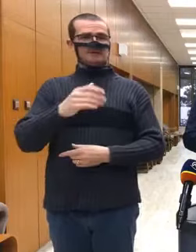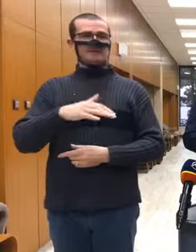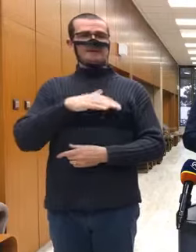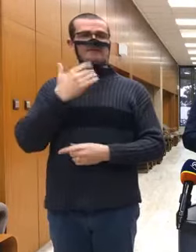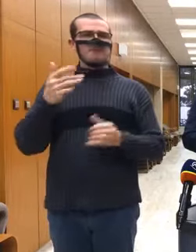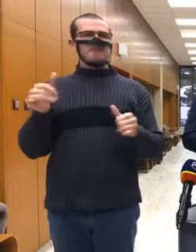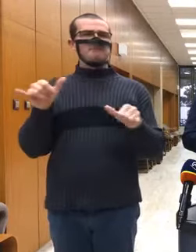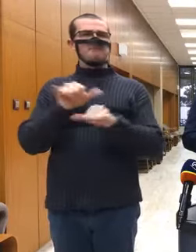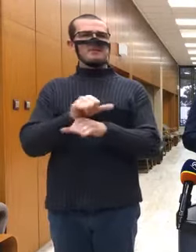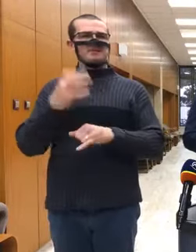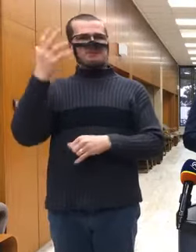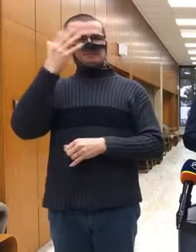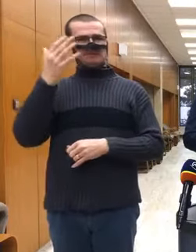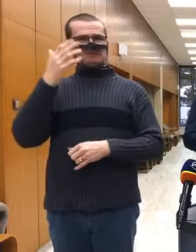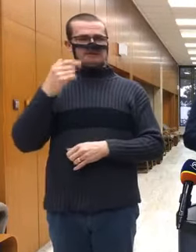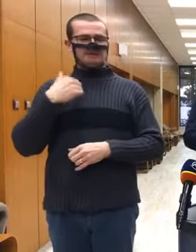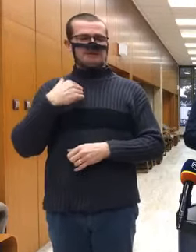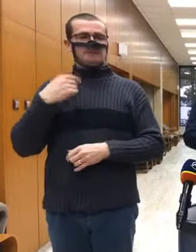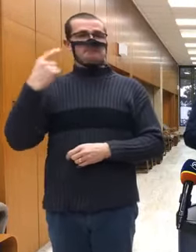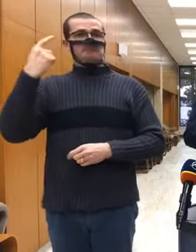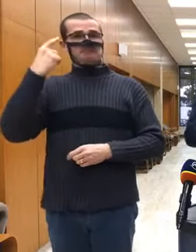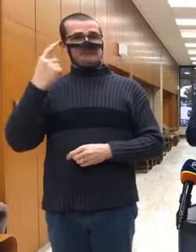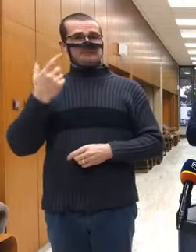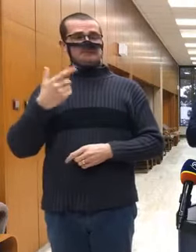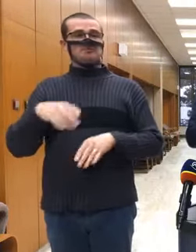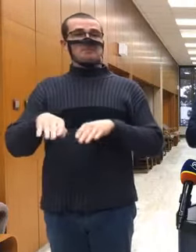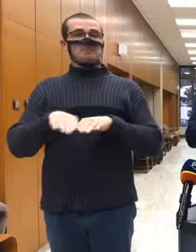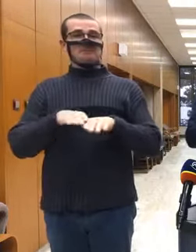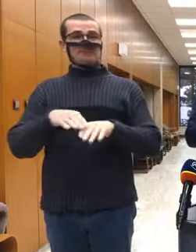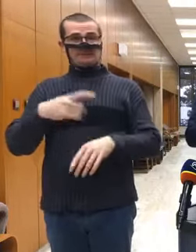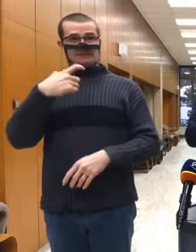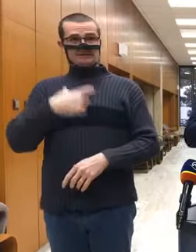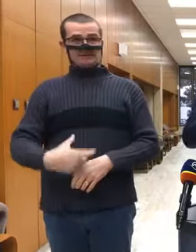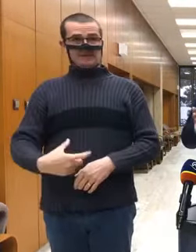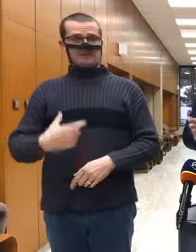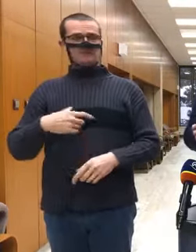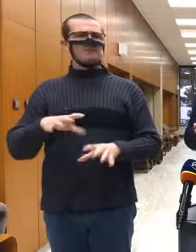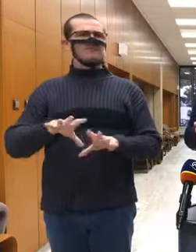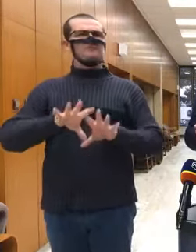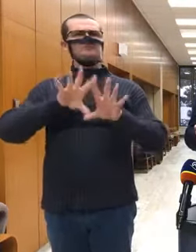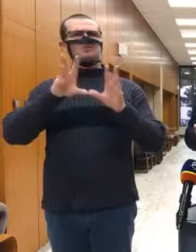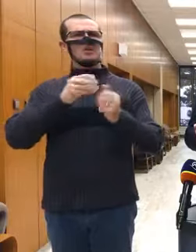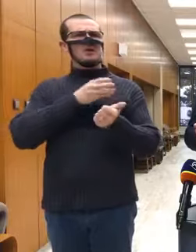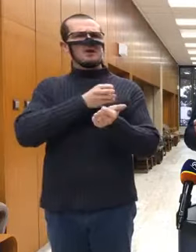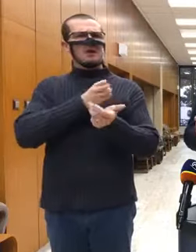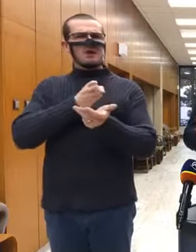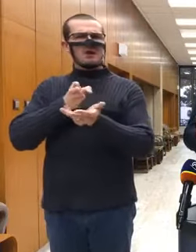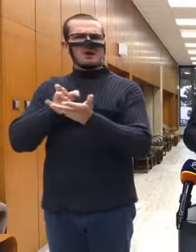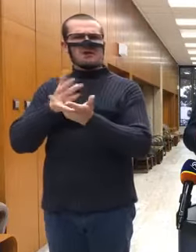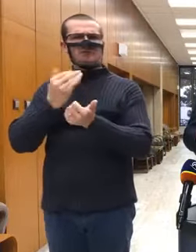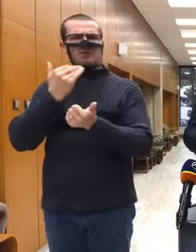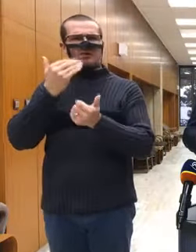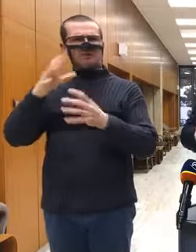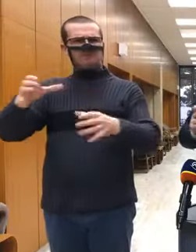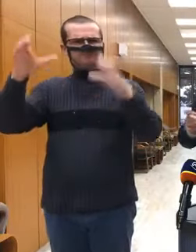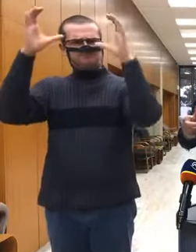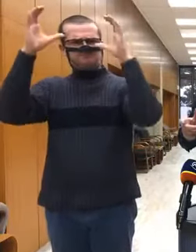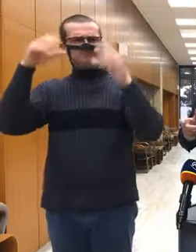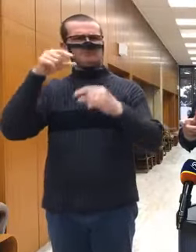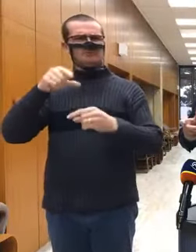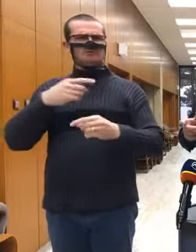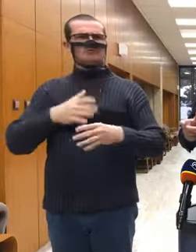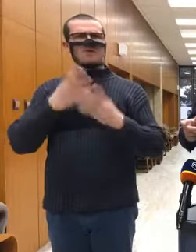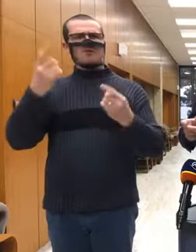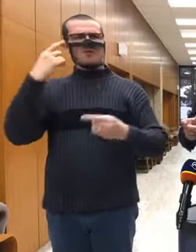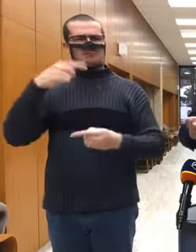mylná predstava si myslieť, že minister je vo všetkých oblastiach zároveň aj ten najväčší